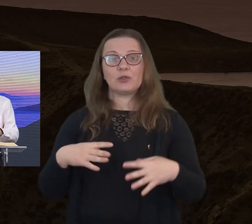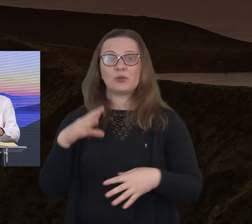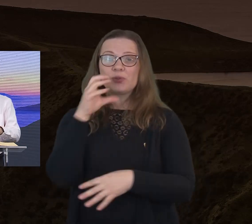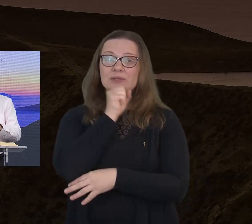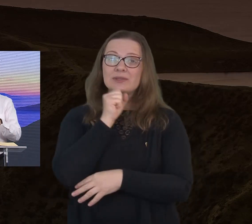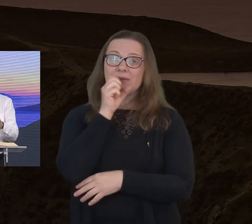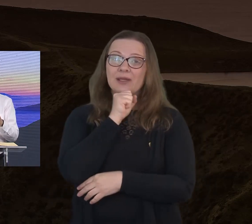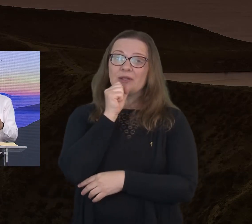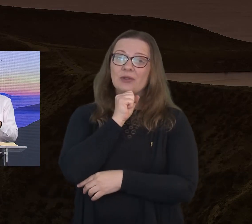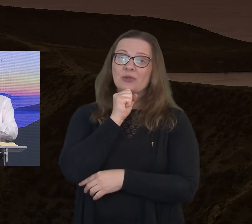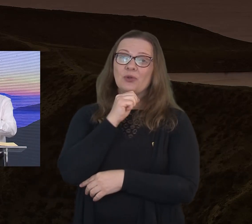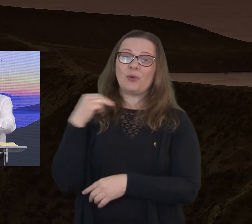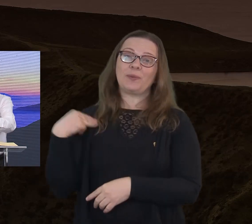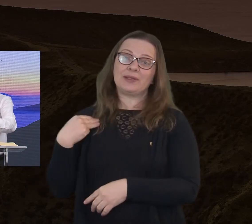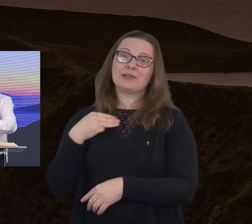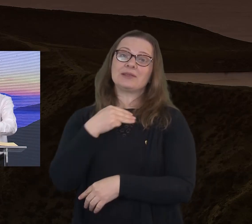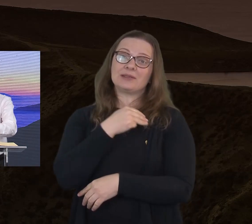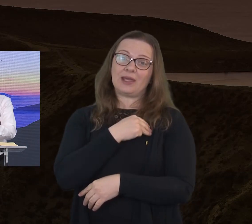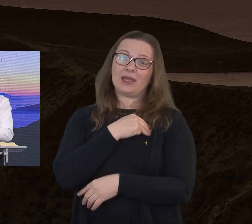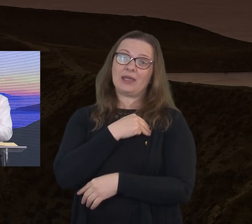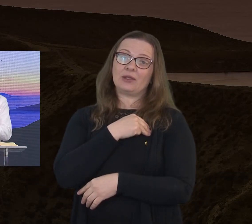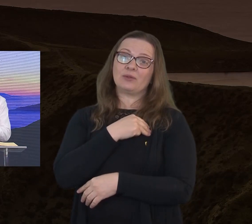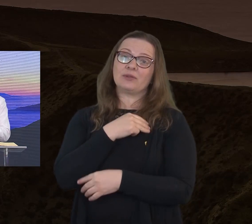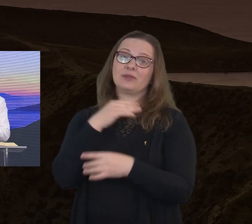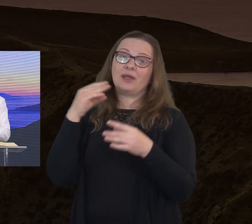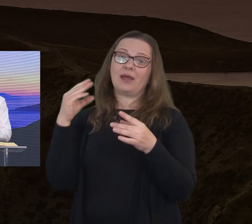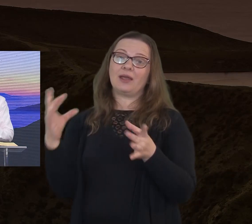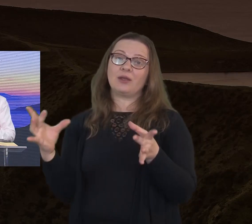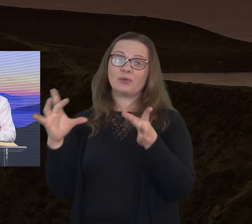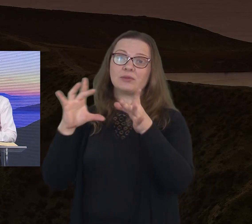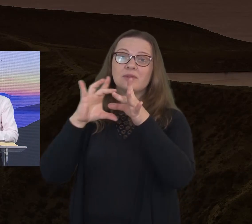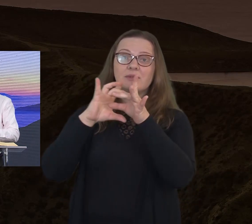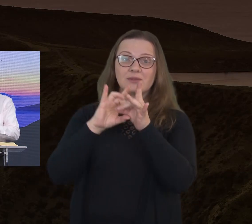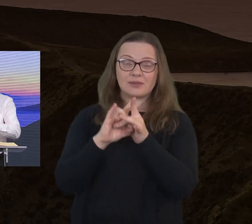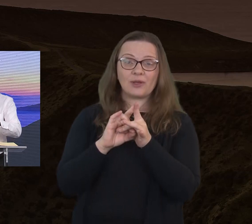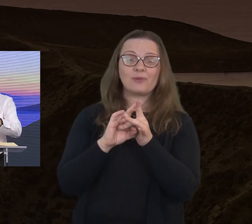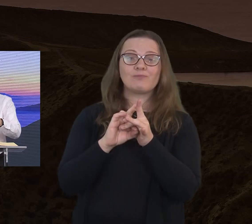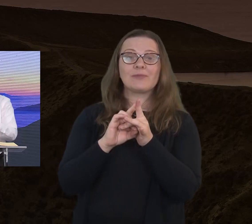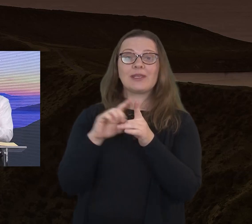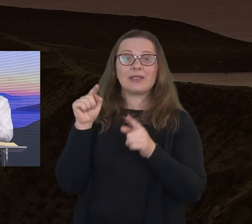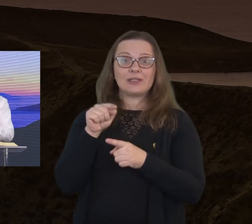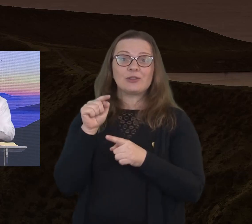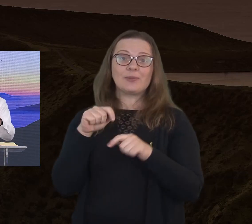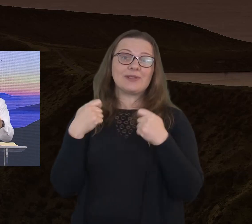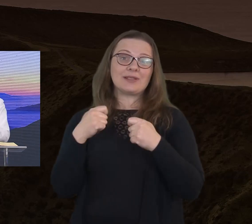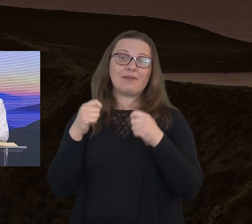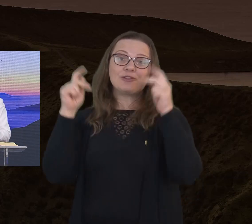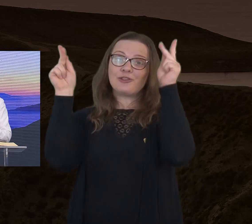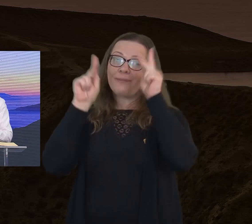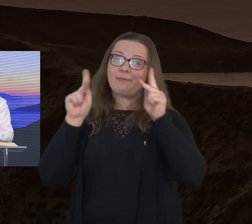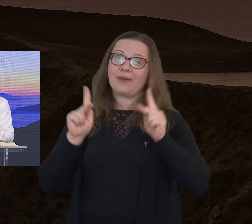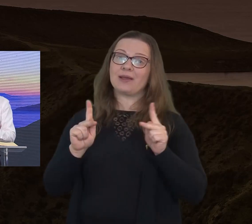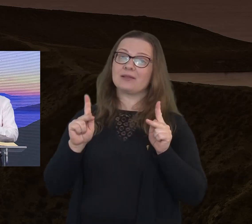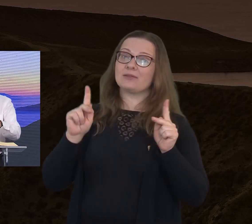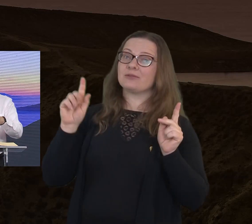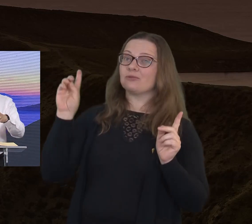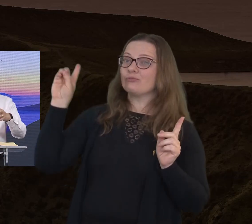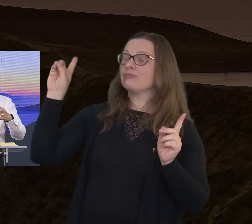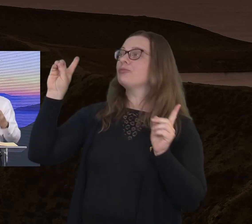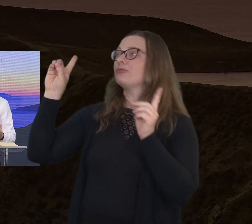reconciliação, é justamente para nós termos paz com Deus. E o processo de